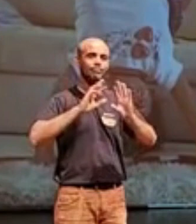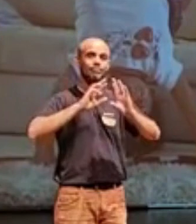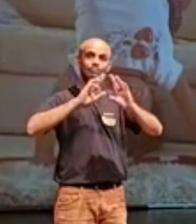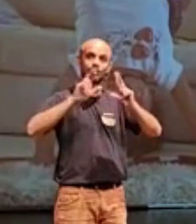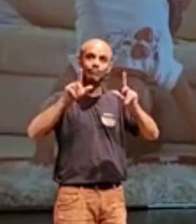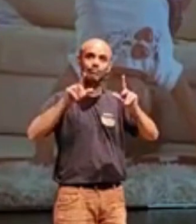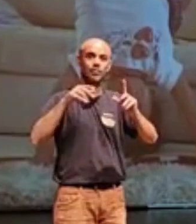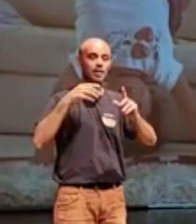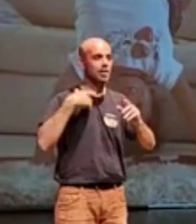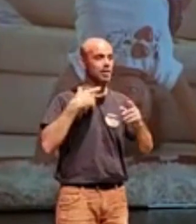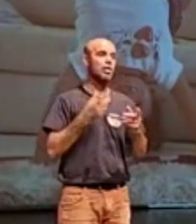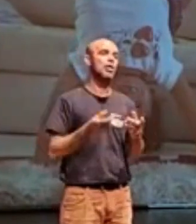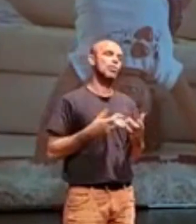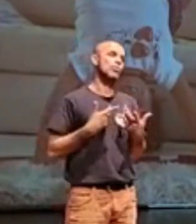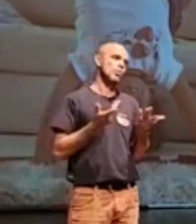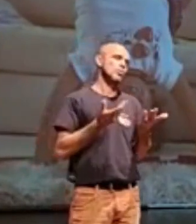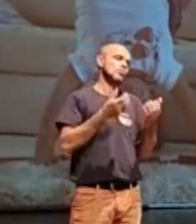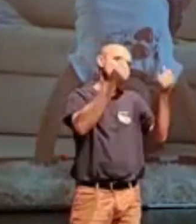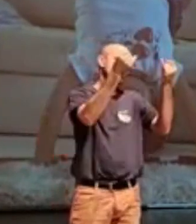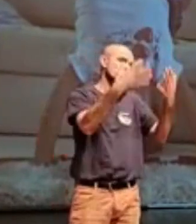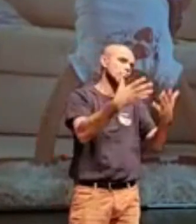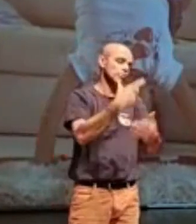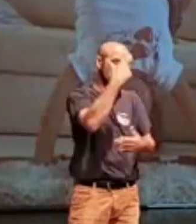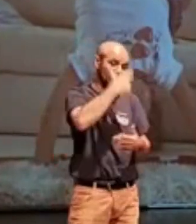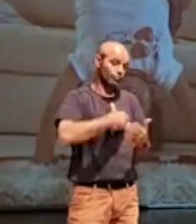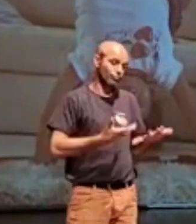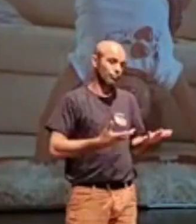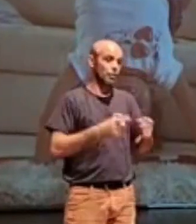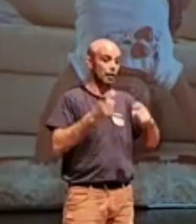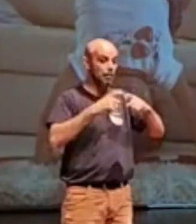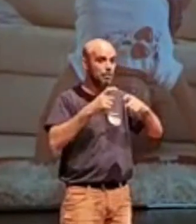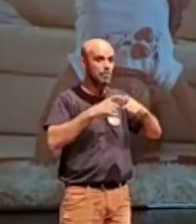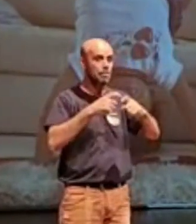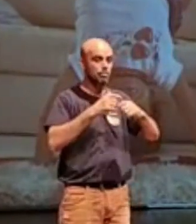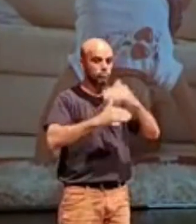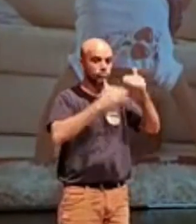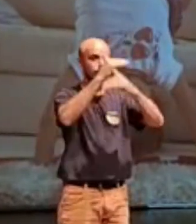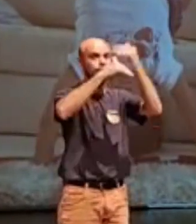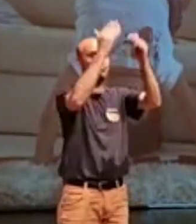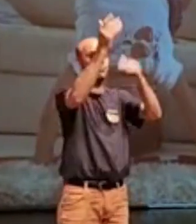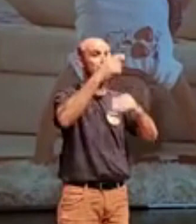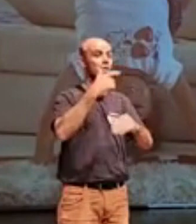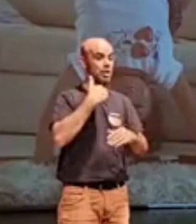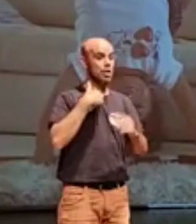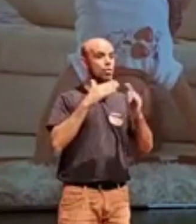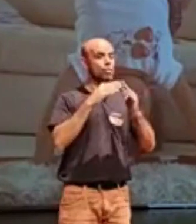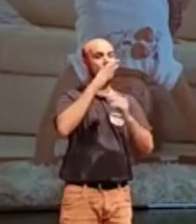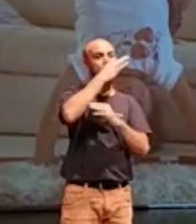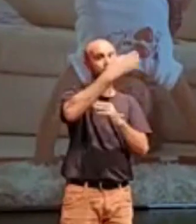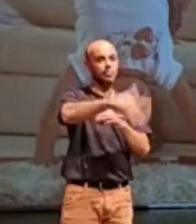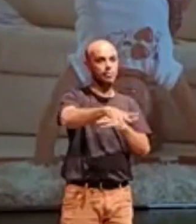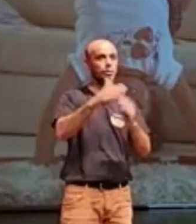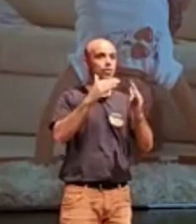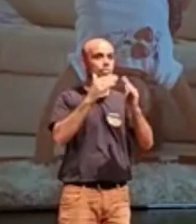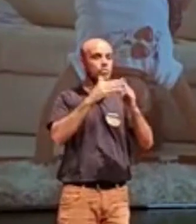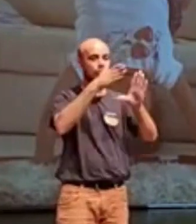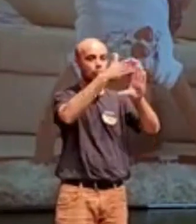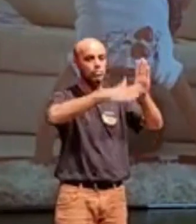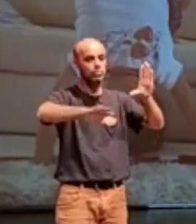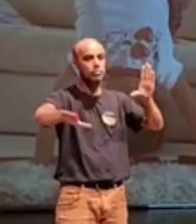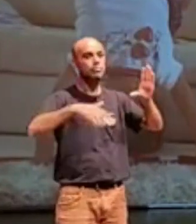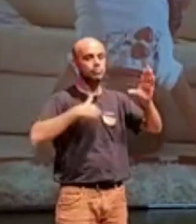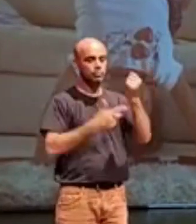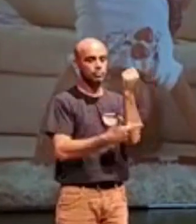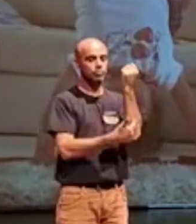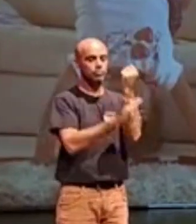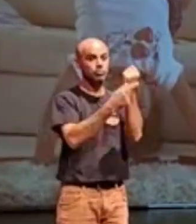não vou vender meu peixe, tá? Eu quero mostrar para vocês que a medicina evoluiu. Pessoal, quem não sabe, eu sou de Santos, moro aqui na Baixada Santista, sou